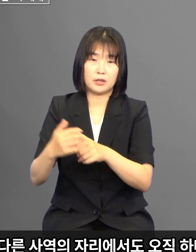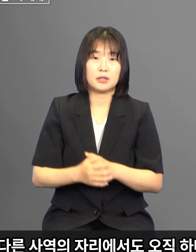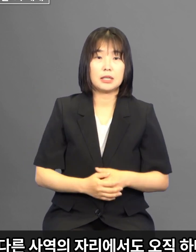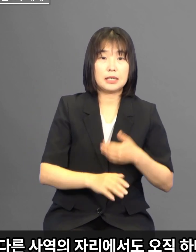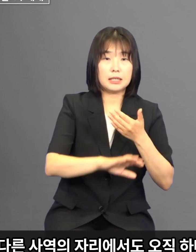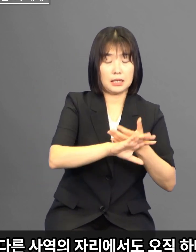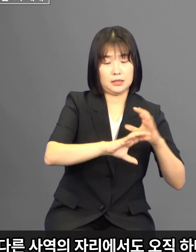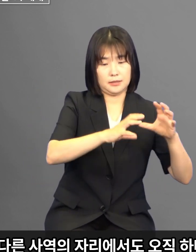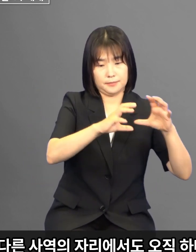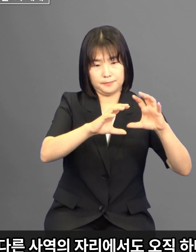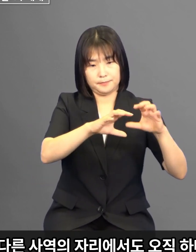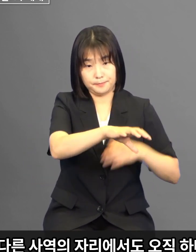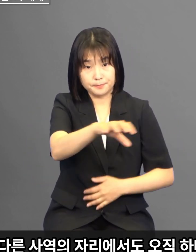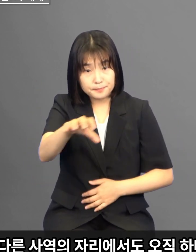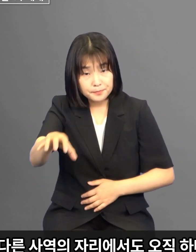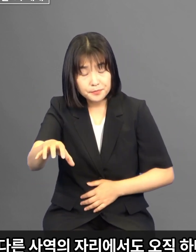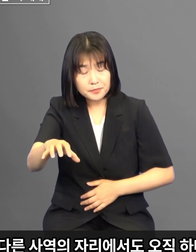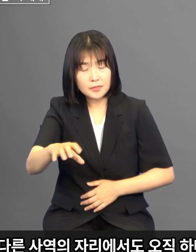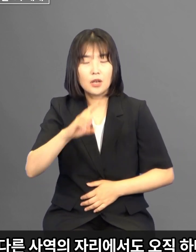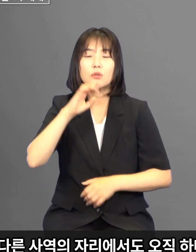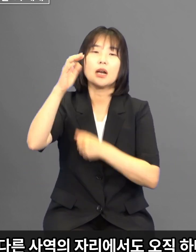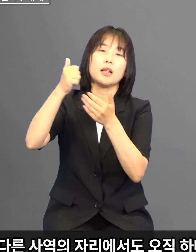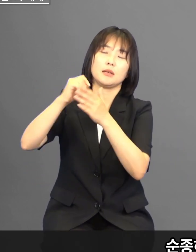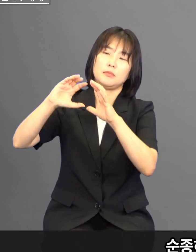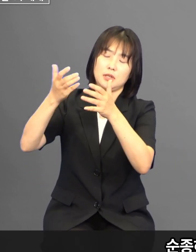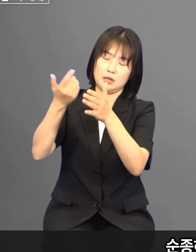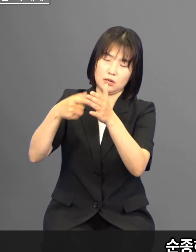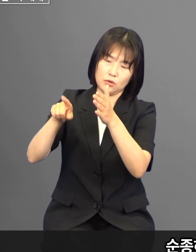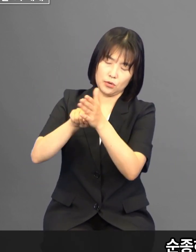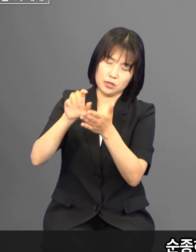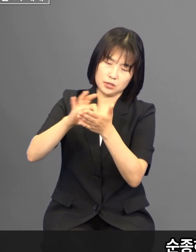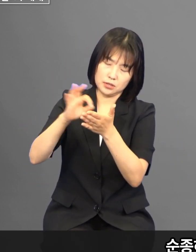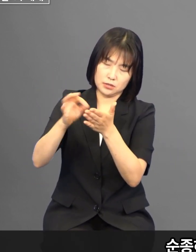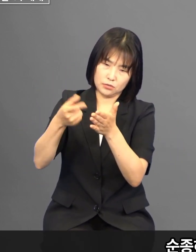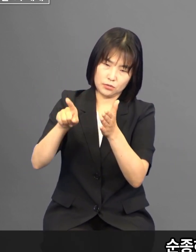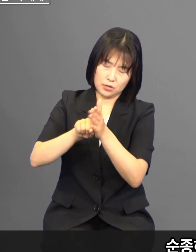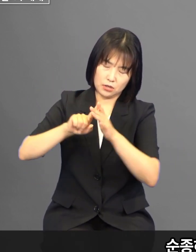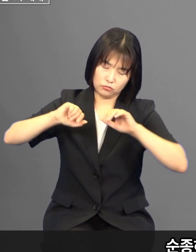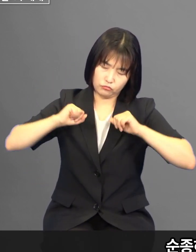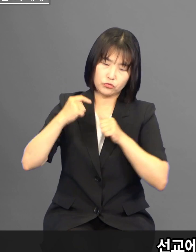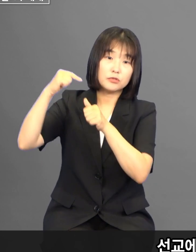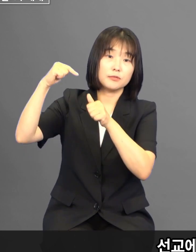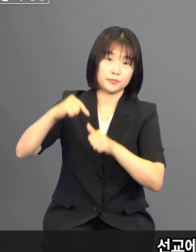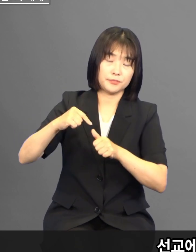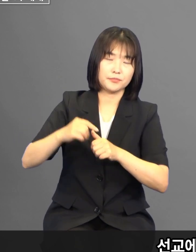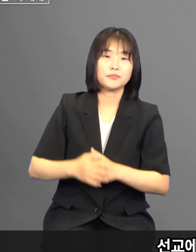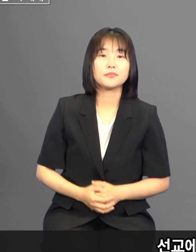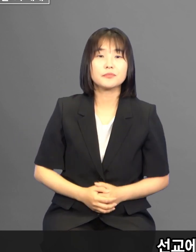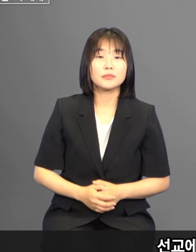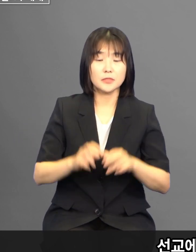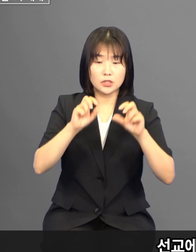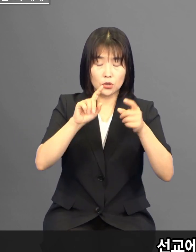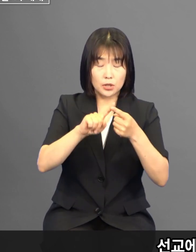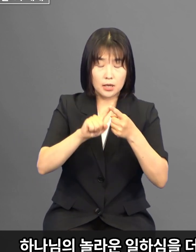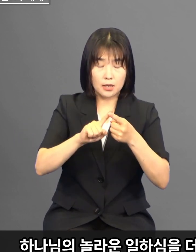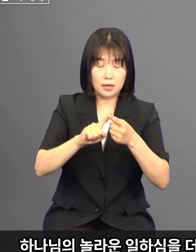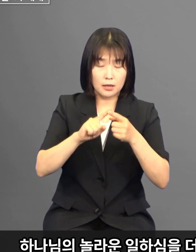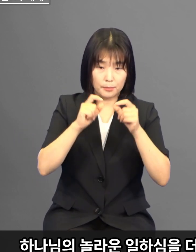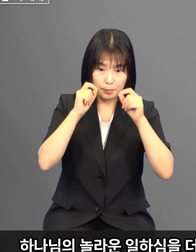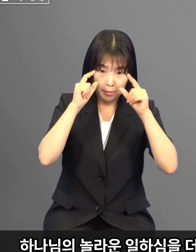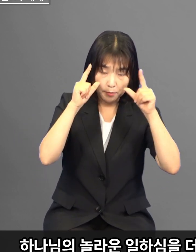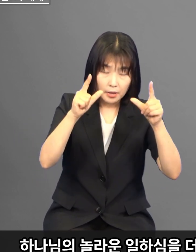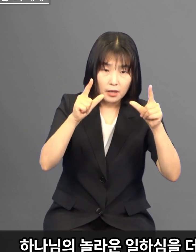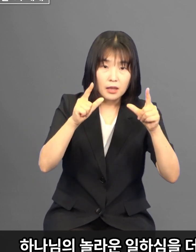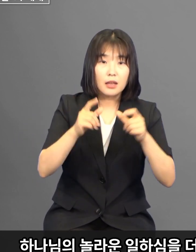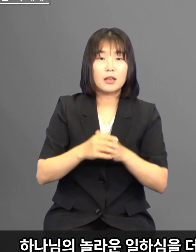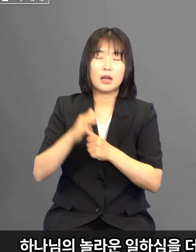자리에서도 오직 하나님 나라를 위해 쓰임받기 원하는 마음으로 순종하게 하셨습니다. 선교에 대해 알아갈수록 하나님의